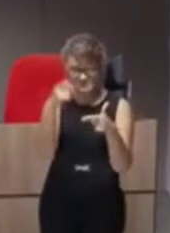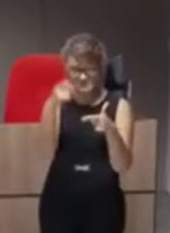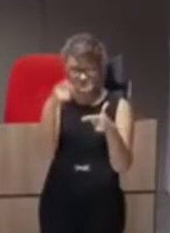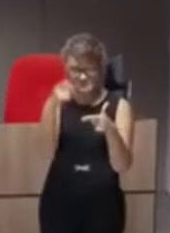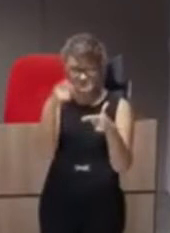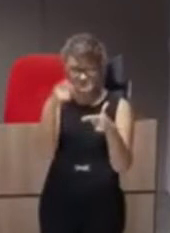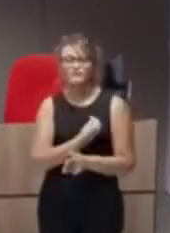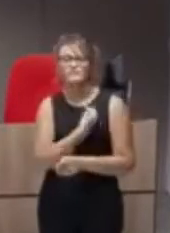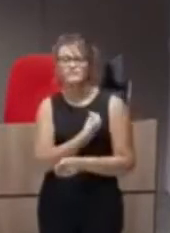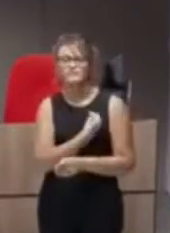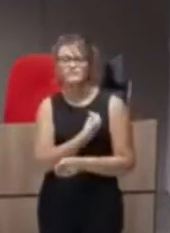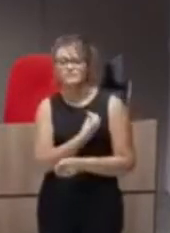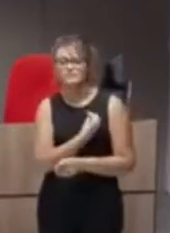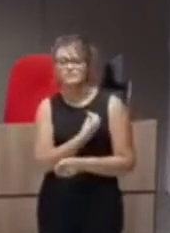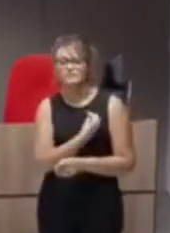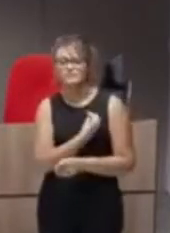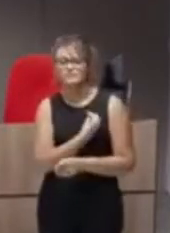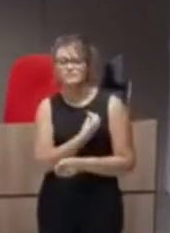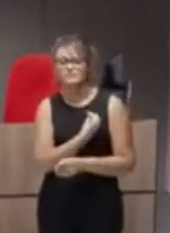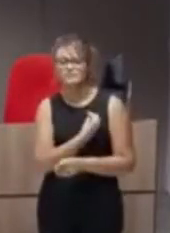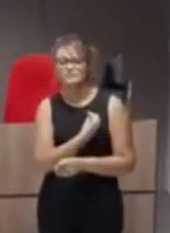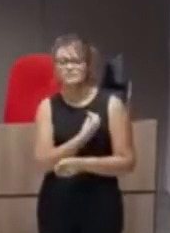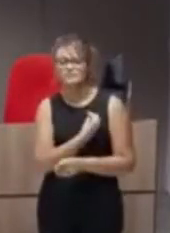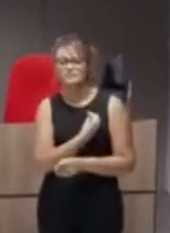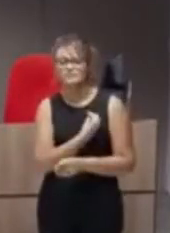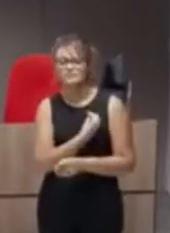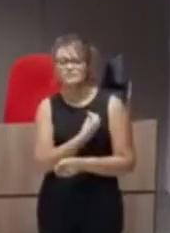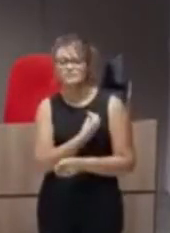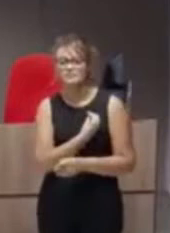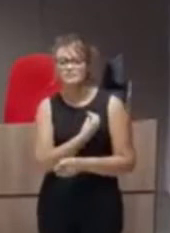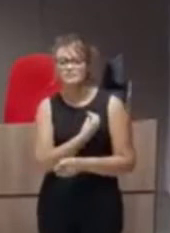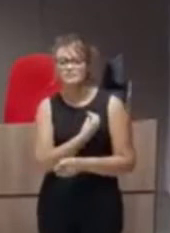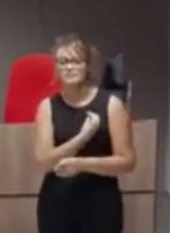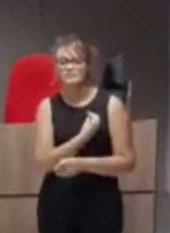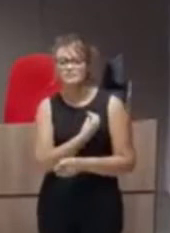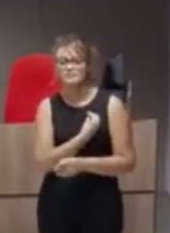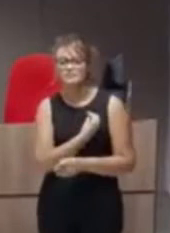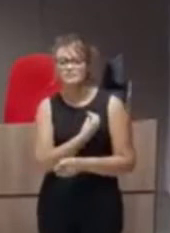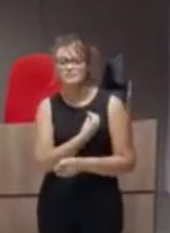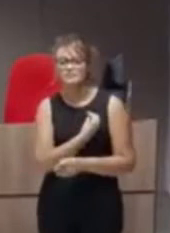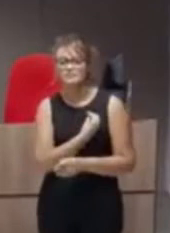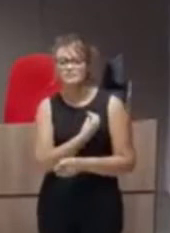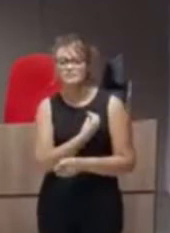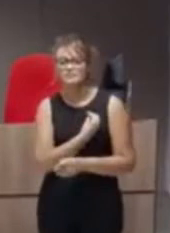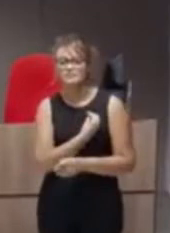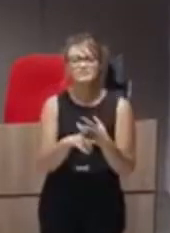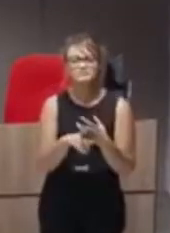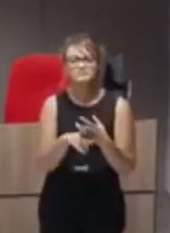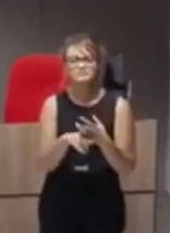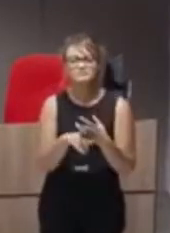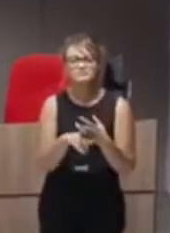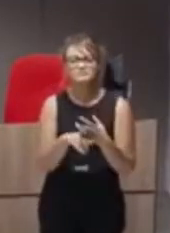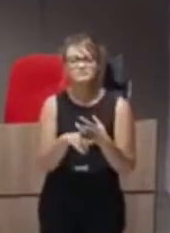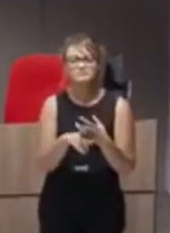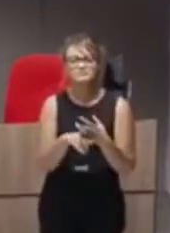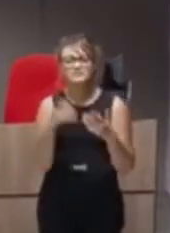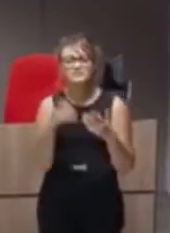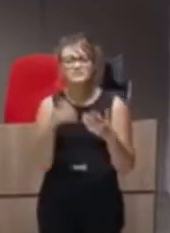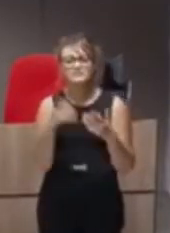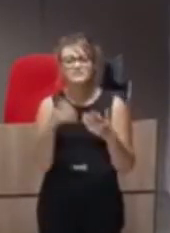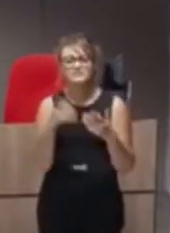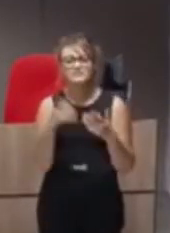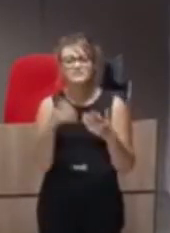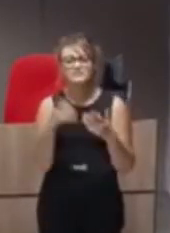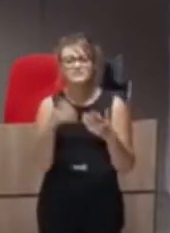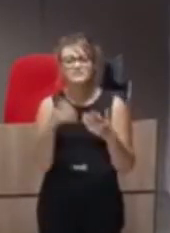aqui presente, que também é dessa coordenação de todo esse trabalho que foi feito, e das nossas duas assessoras técnicas que